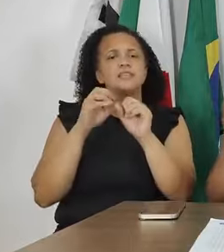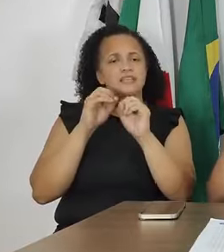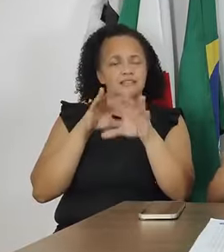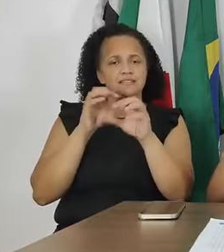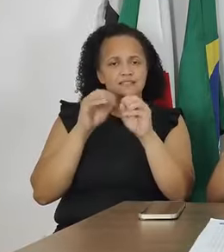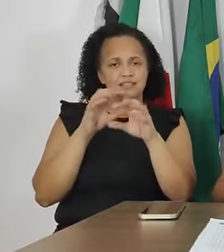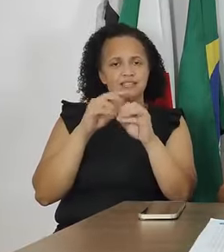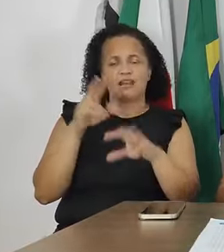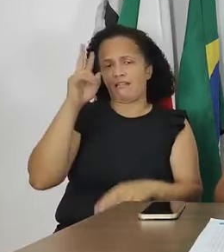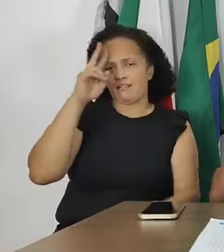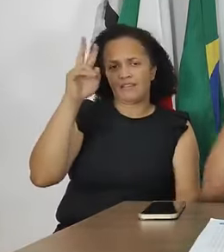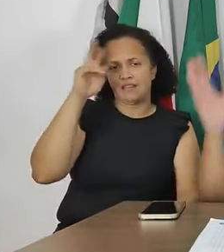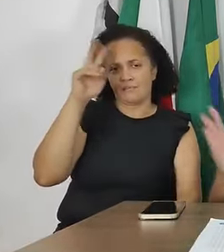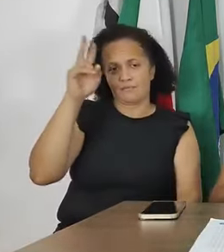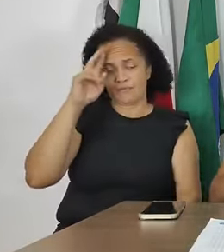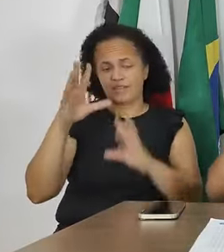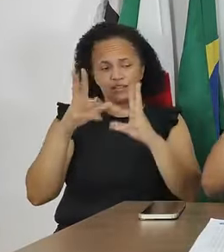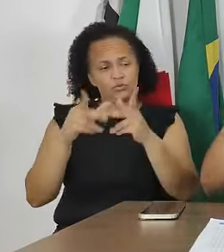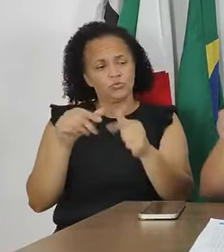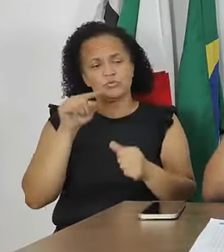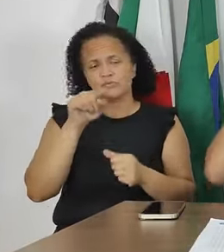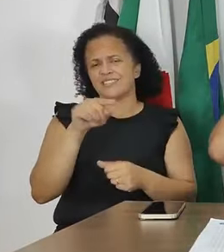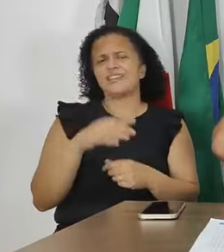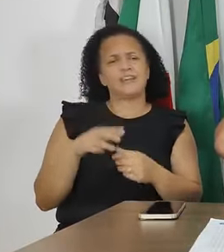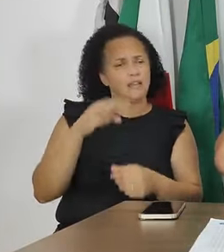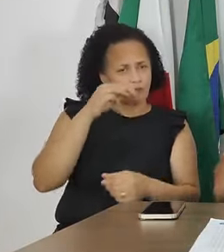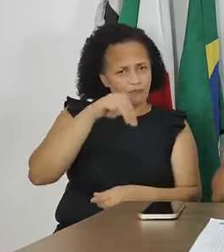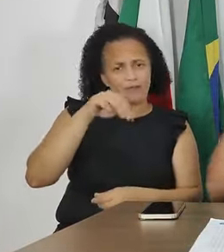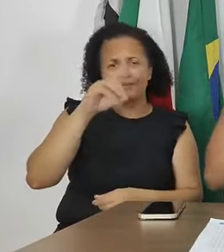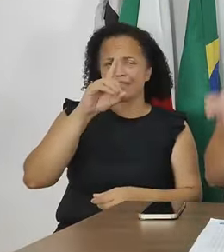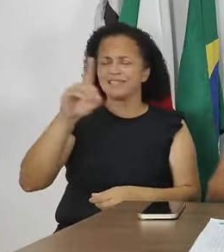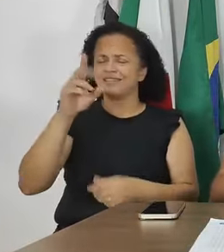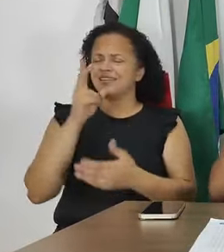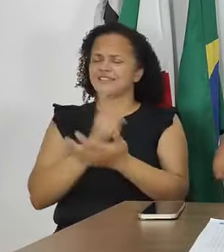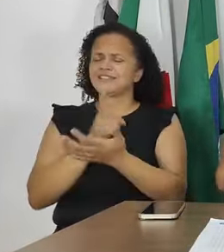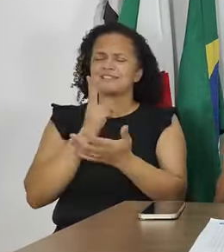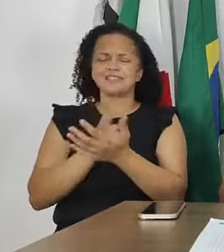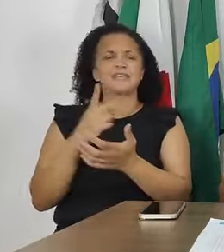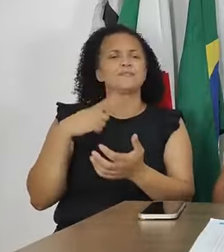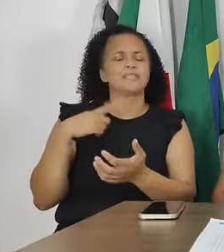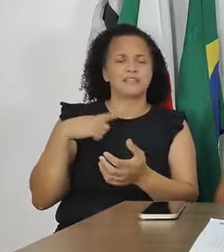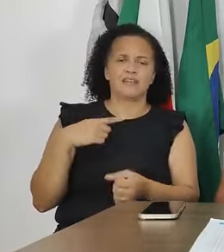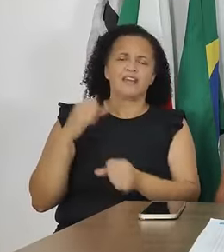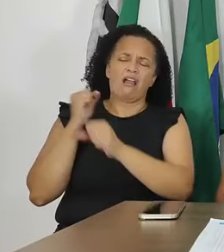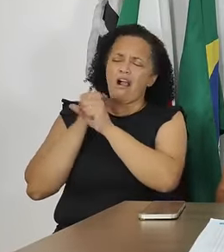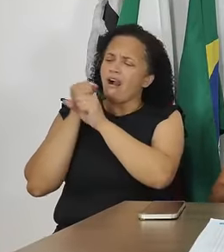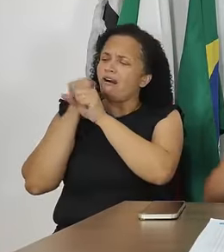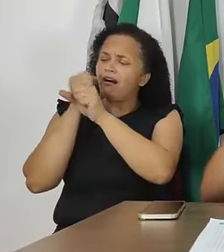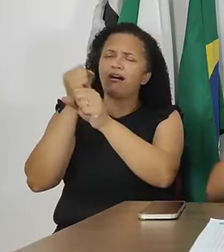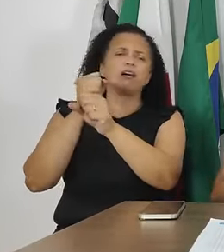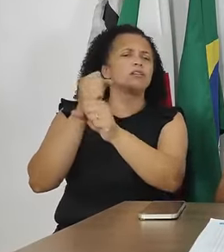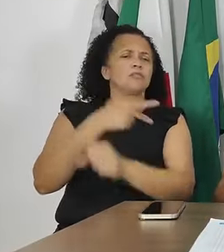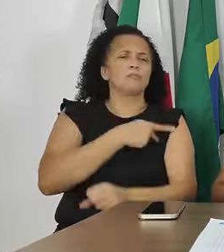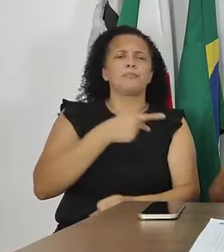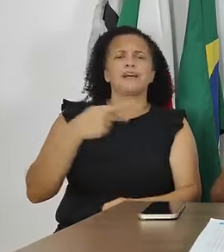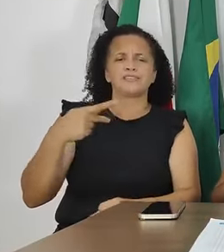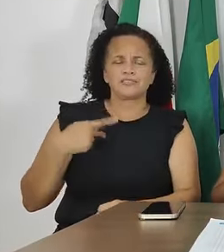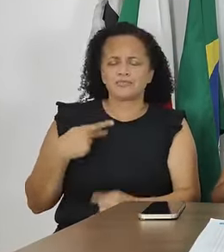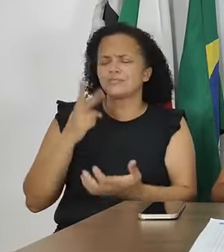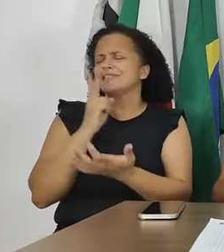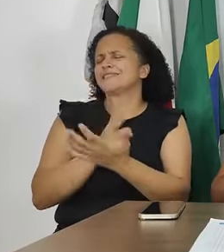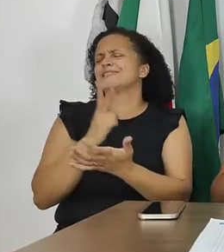e relembrar isso, mas está tudo no MD, tudo mastigadinho, anos e anos de dedicação do nosso pastor, e que é um instrumento